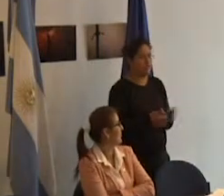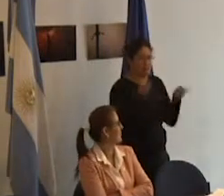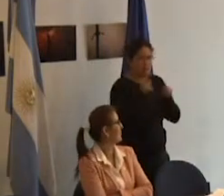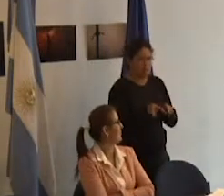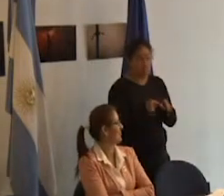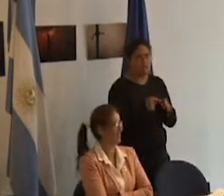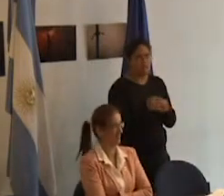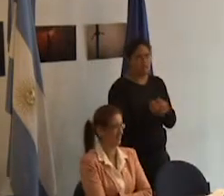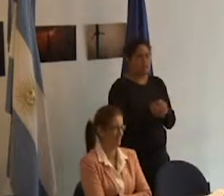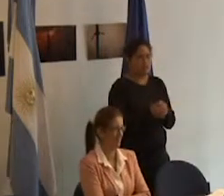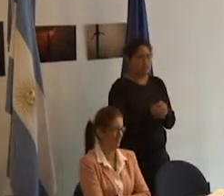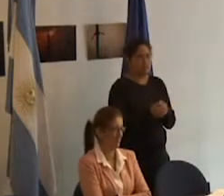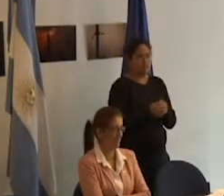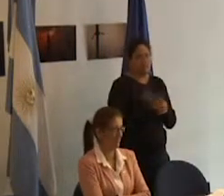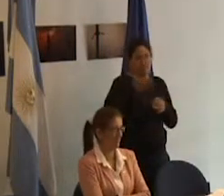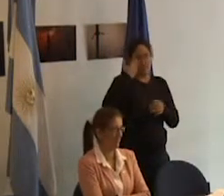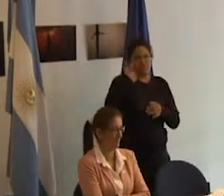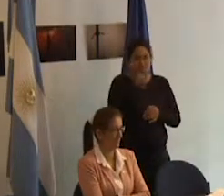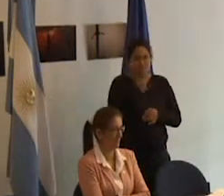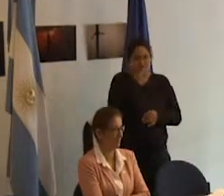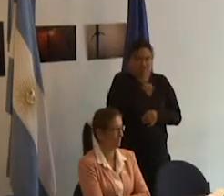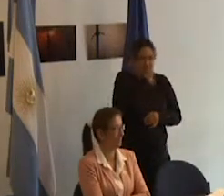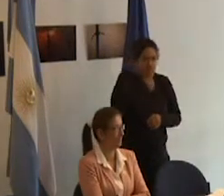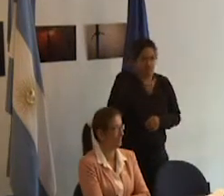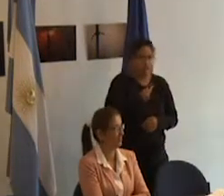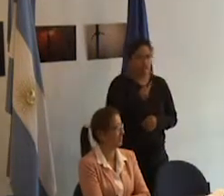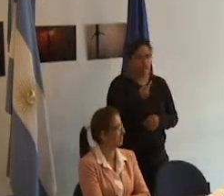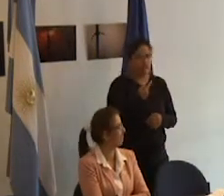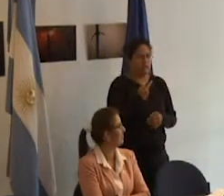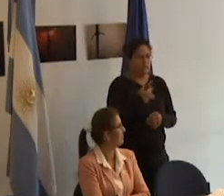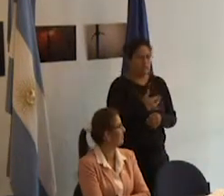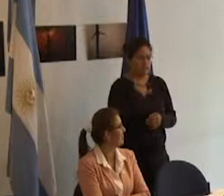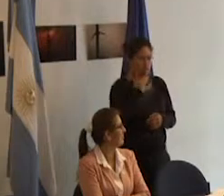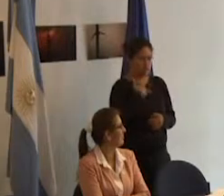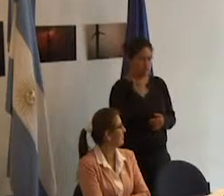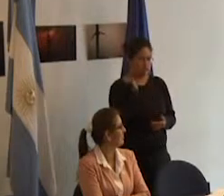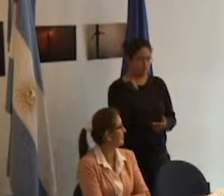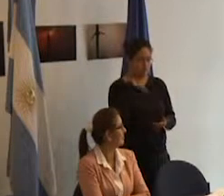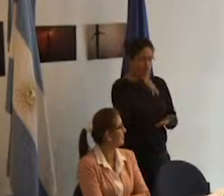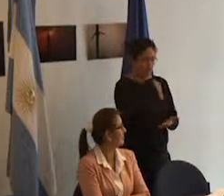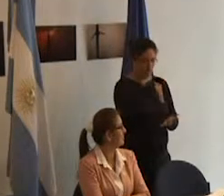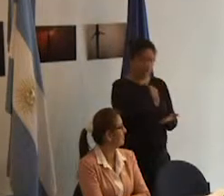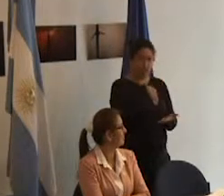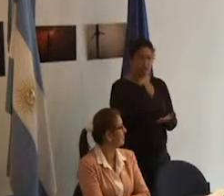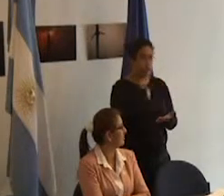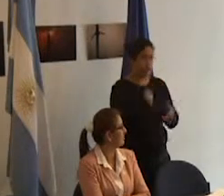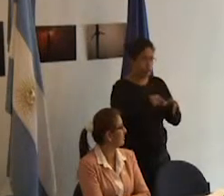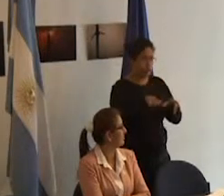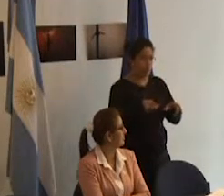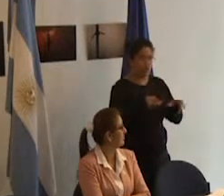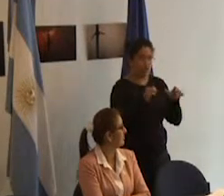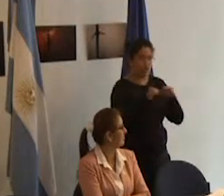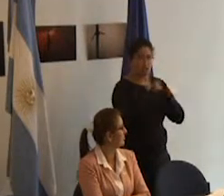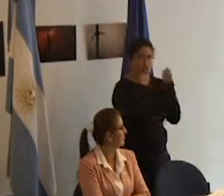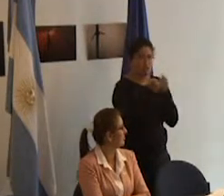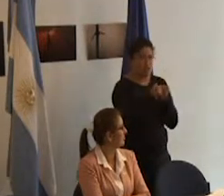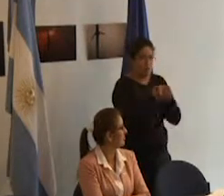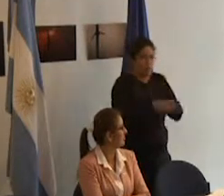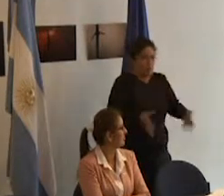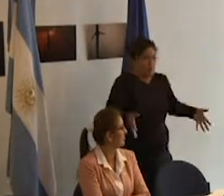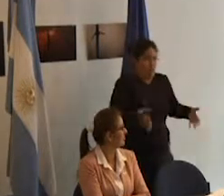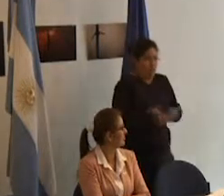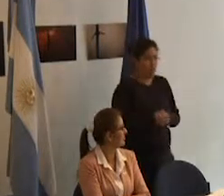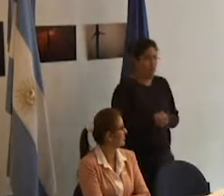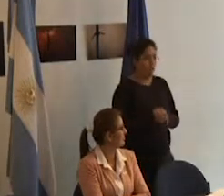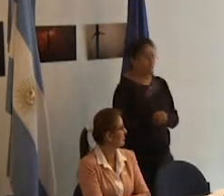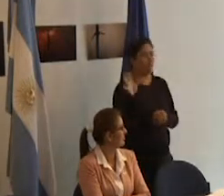y lo he señalado en muchas partes, me hicieron perder como el lugar mío dentro del aula. Yo estaba acostumbrado, como